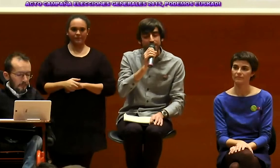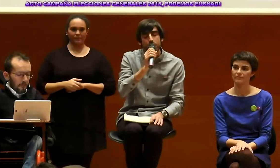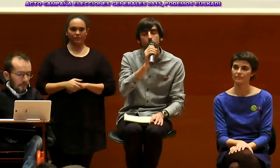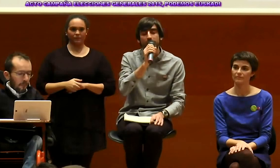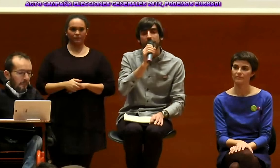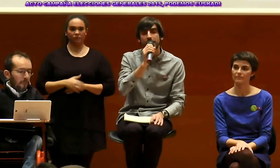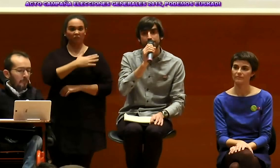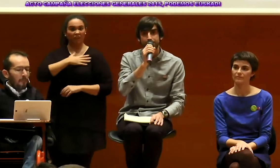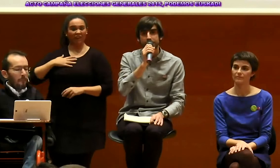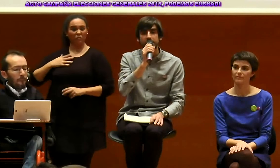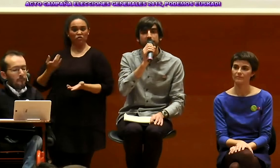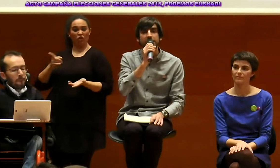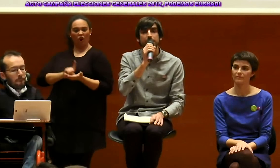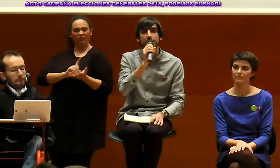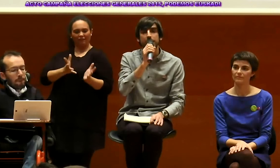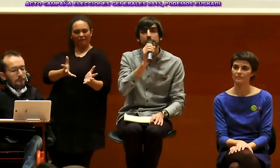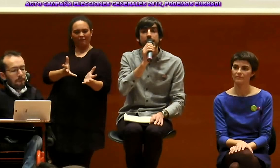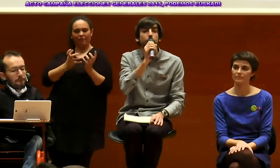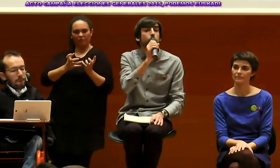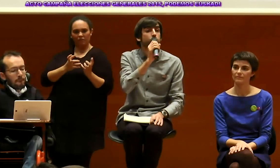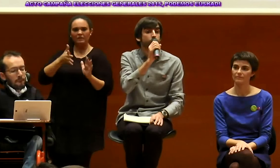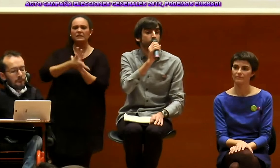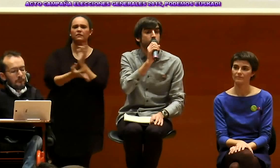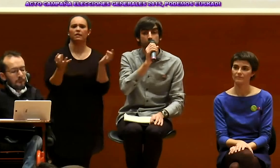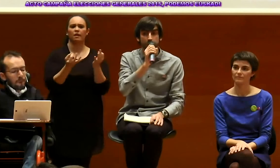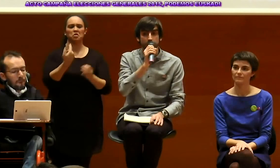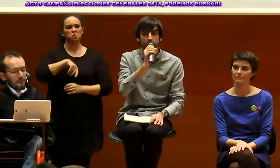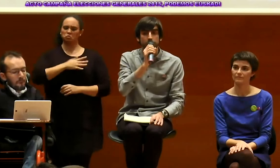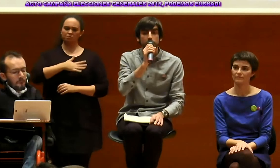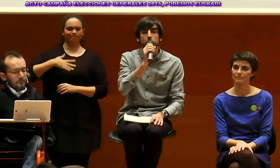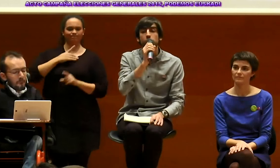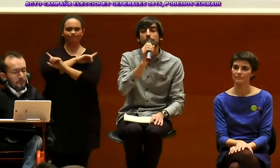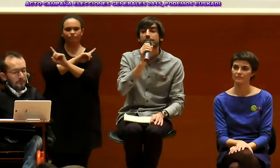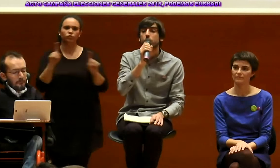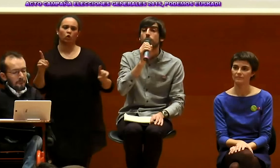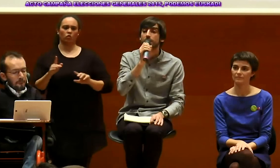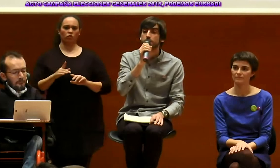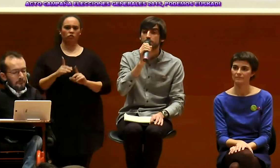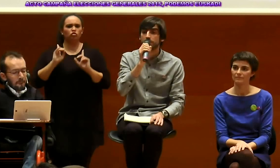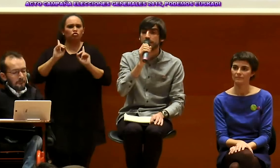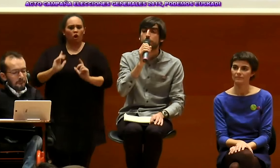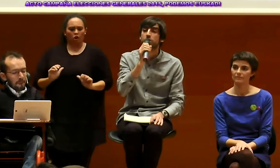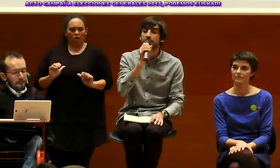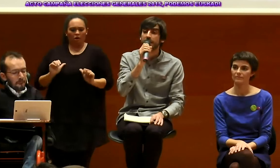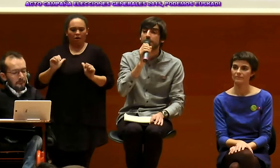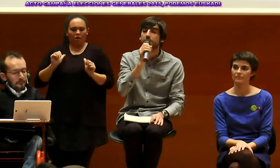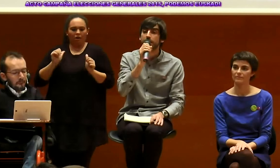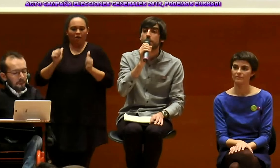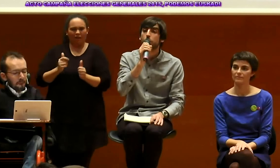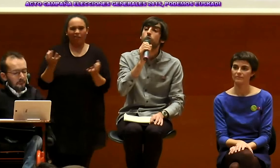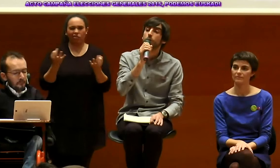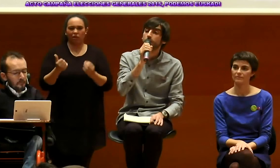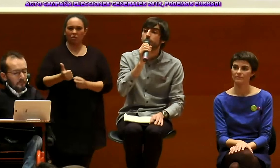Que queramos recuperarlas significa también que no nos conformamos con ellas. Que son solamente el comienzo de la posibilidad